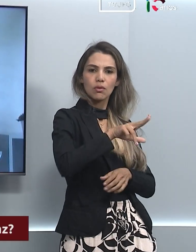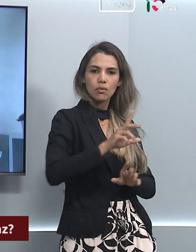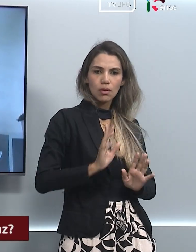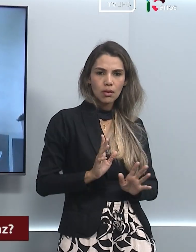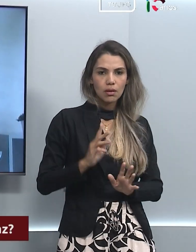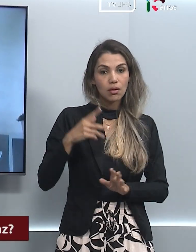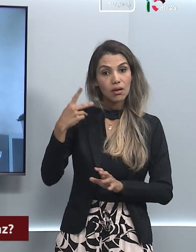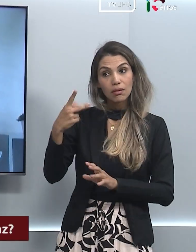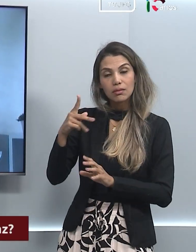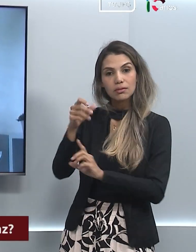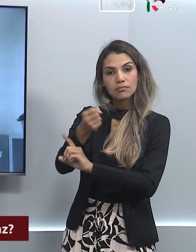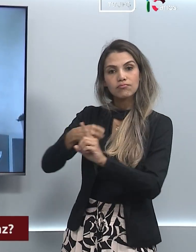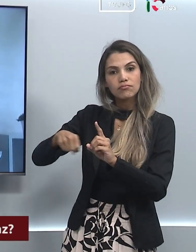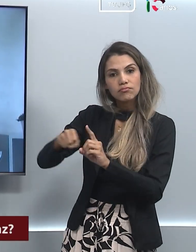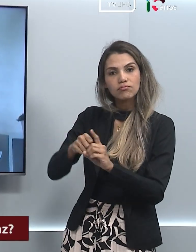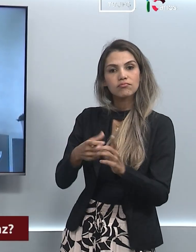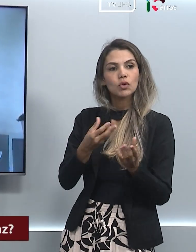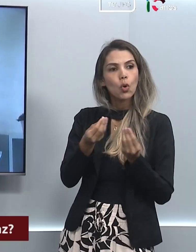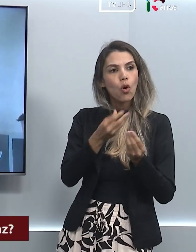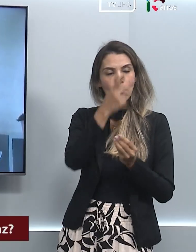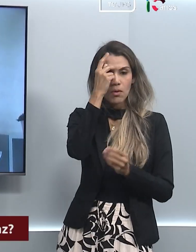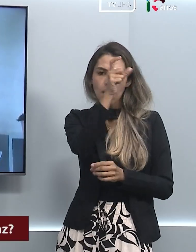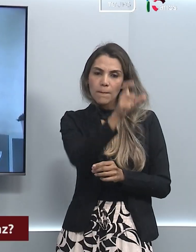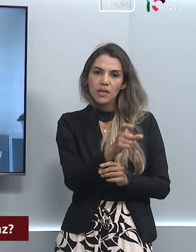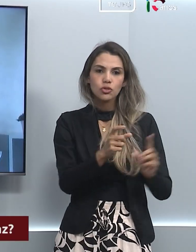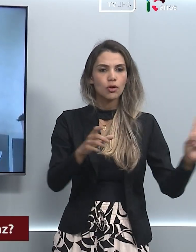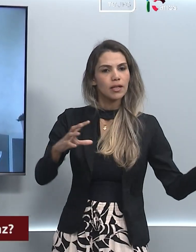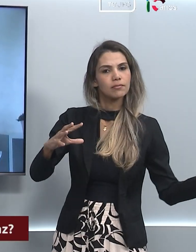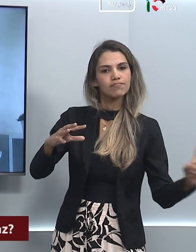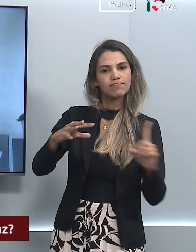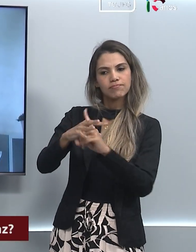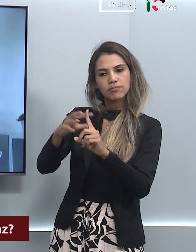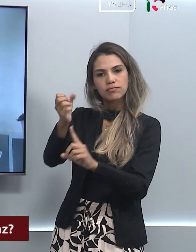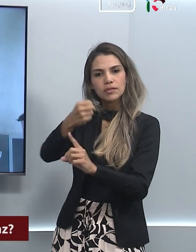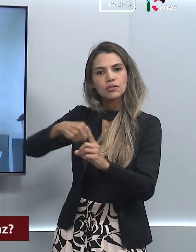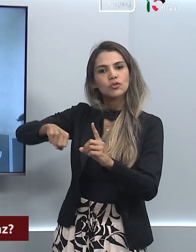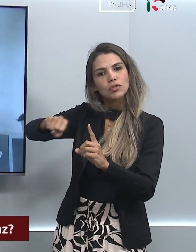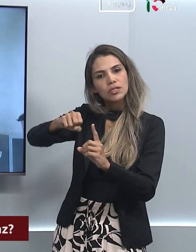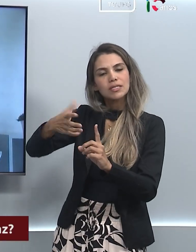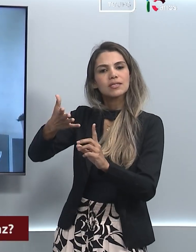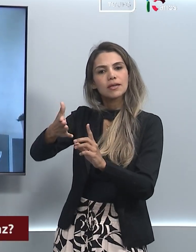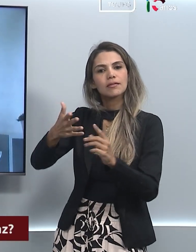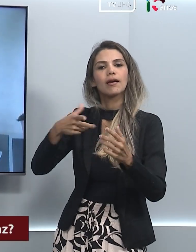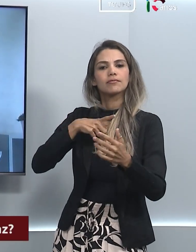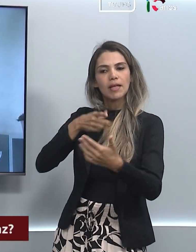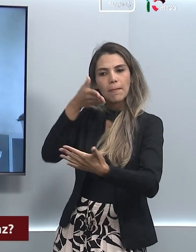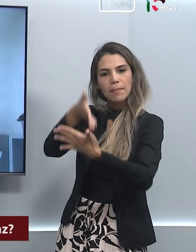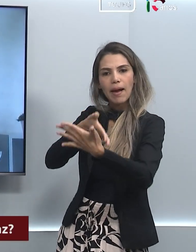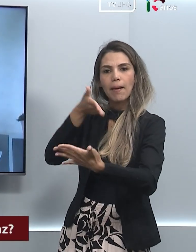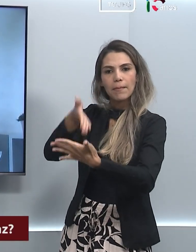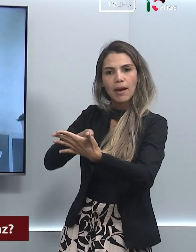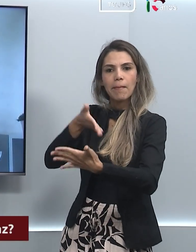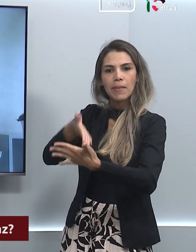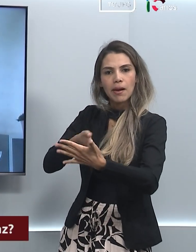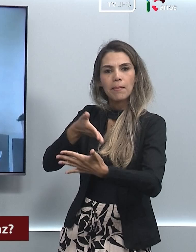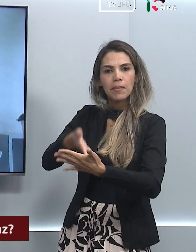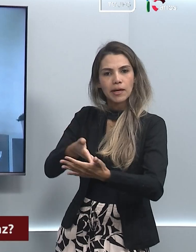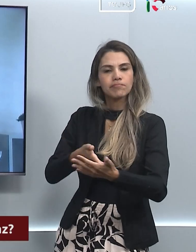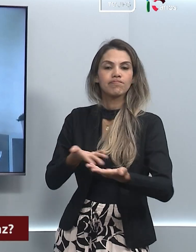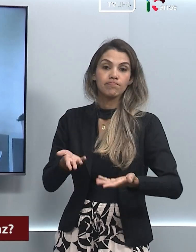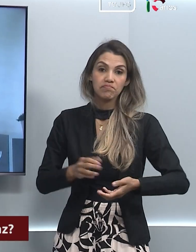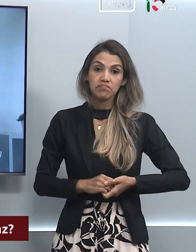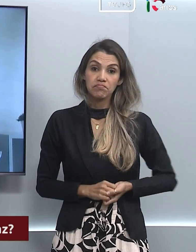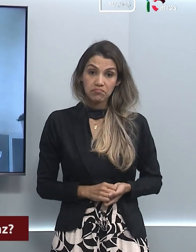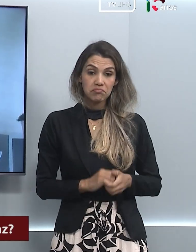essa pessoa vai interagir com a sociedade, nós temos, então, as barreiras. Ela traz, assim,